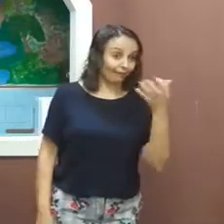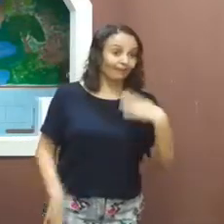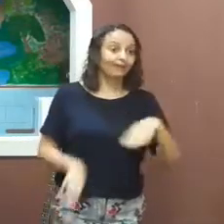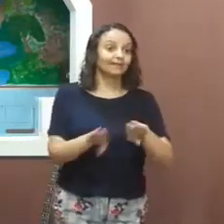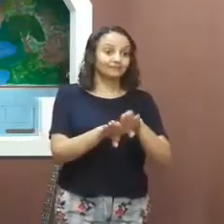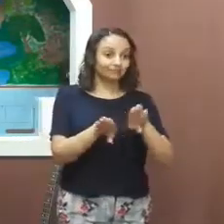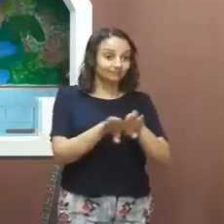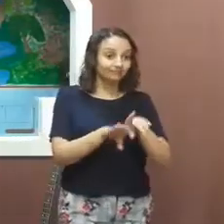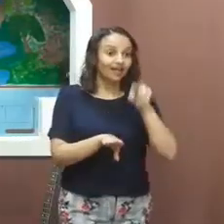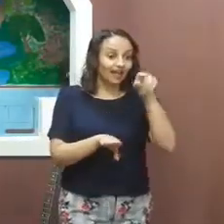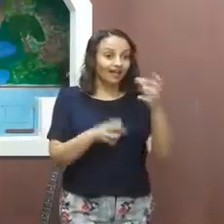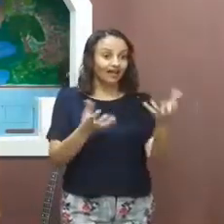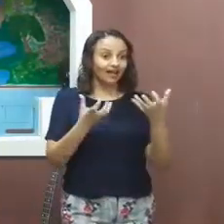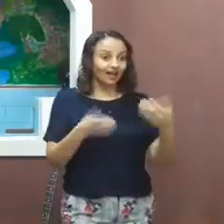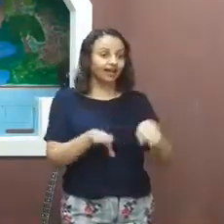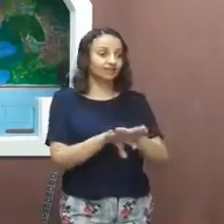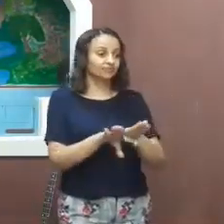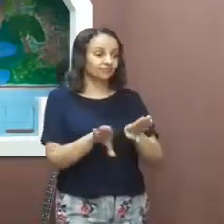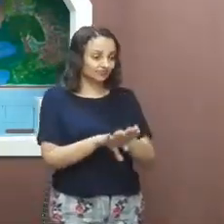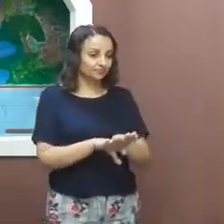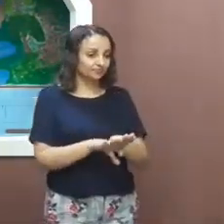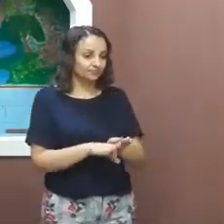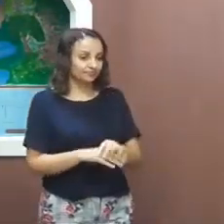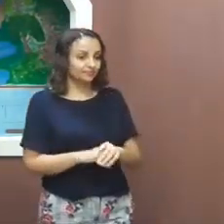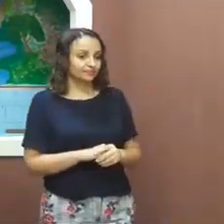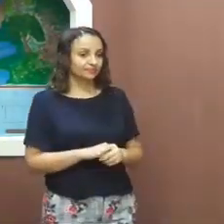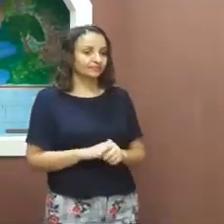Então, ela já tomou da mãe.